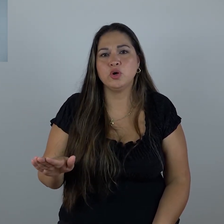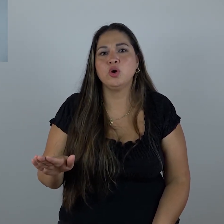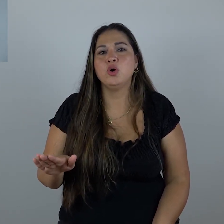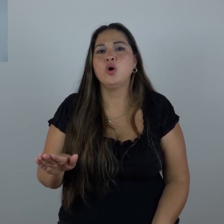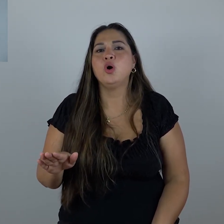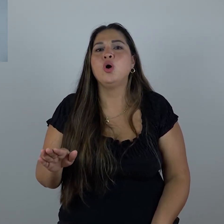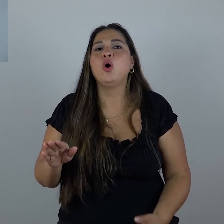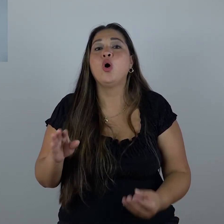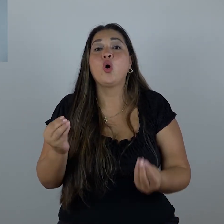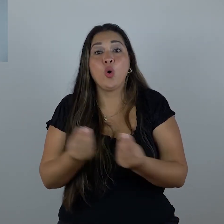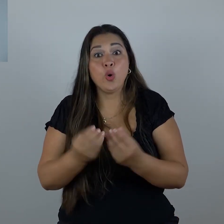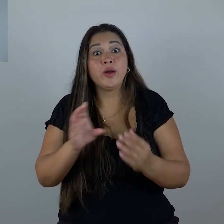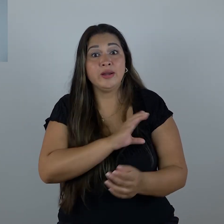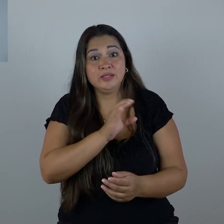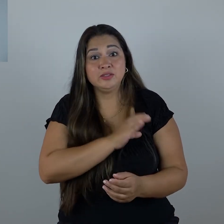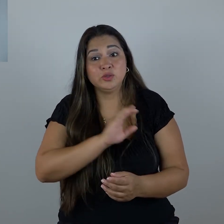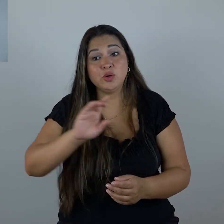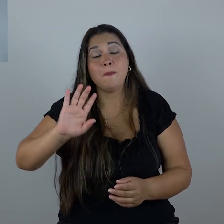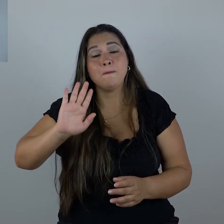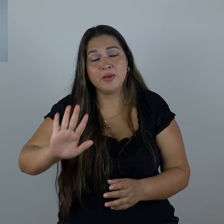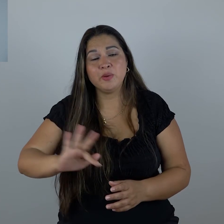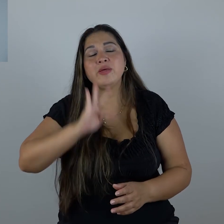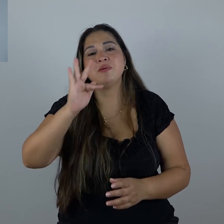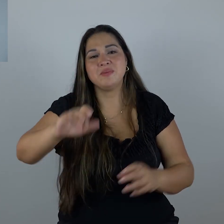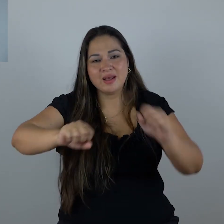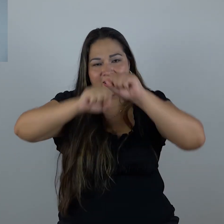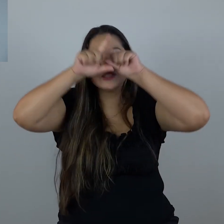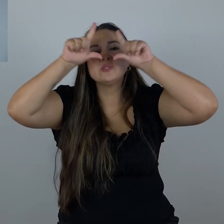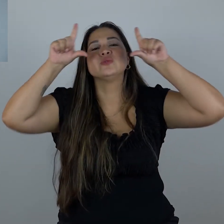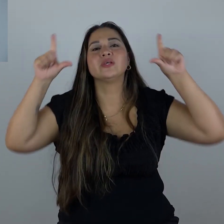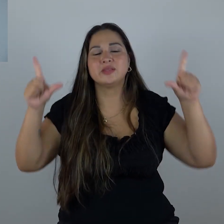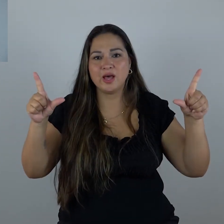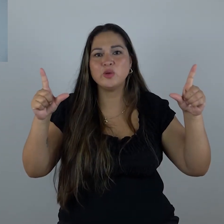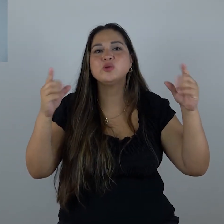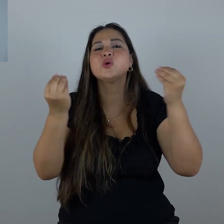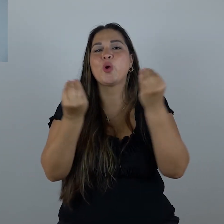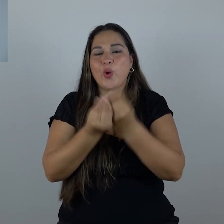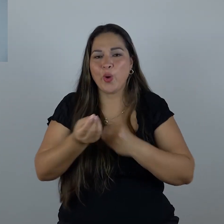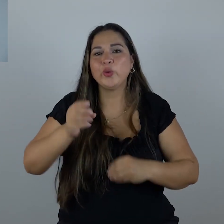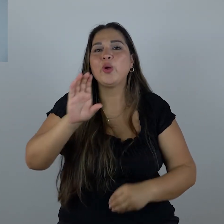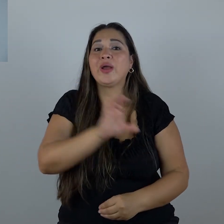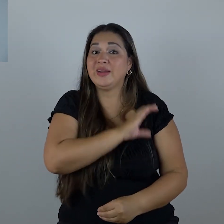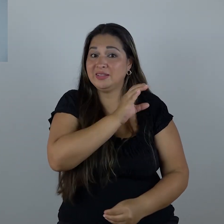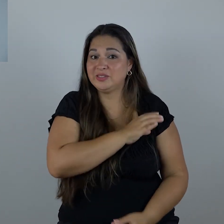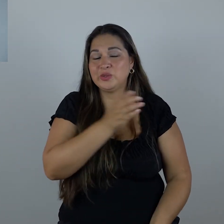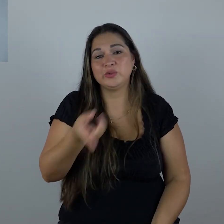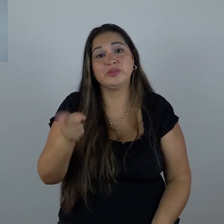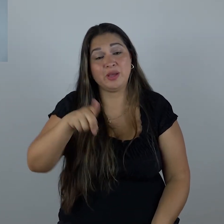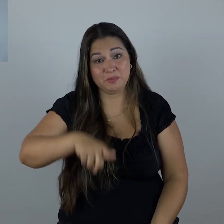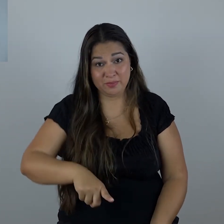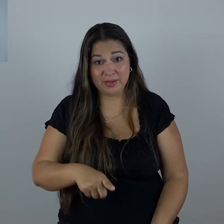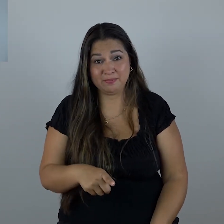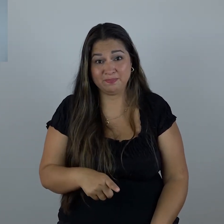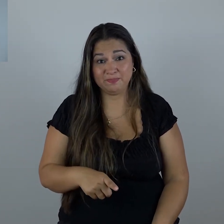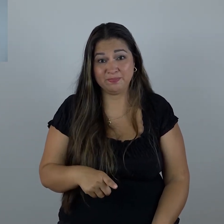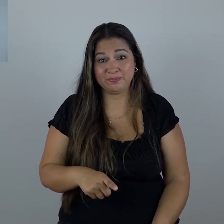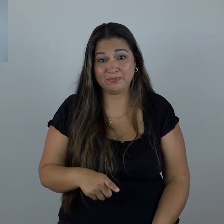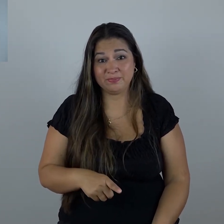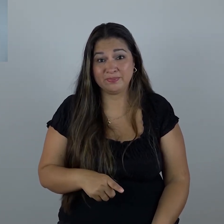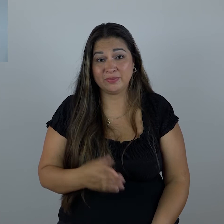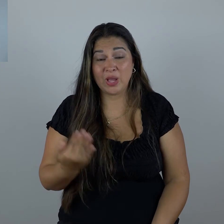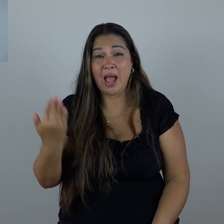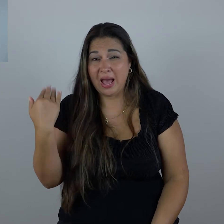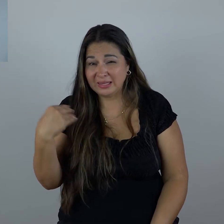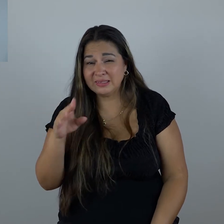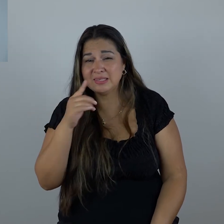sepultados con Cristo y renacidos y resucitados como Cristo resucitó. Hazte una imagen. Cuando la Biblia nos dice